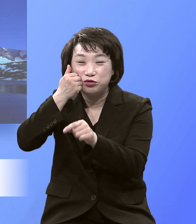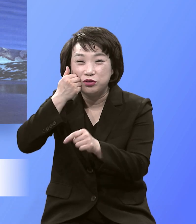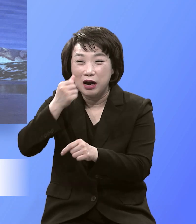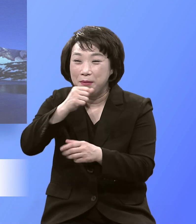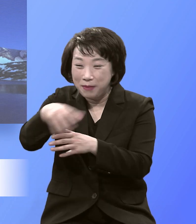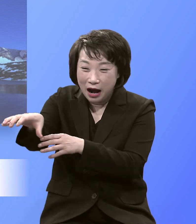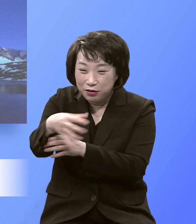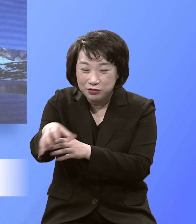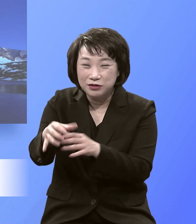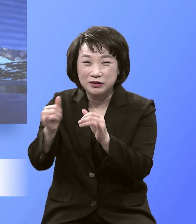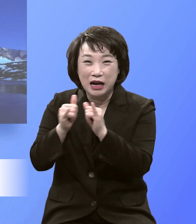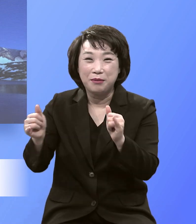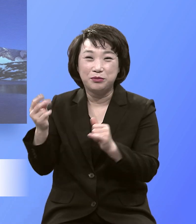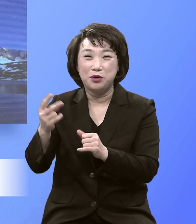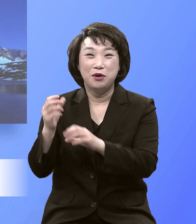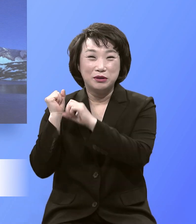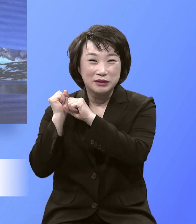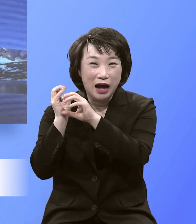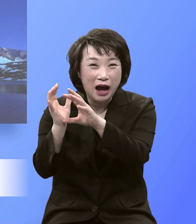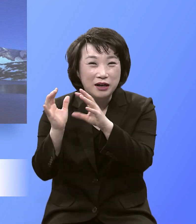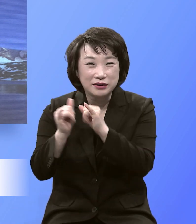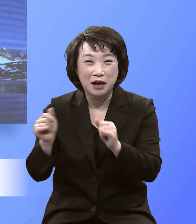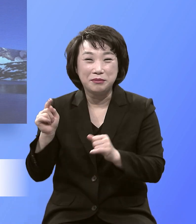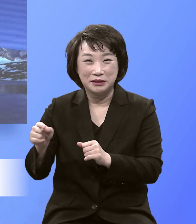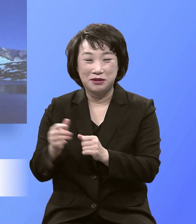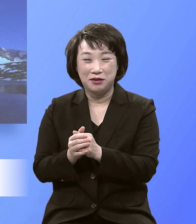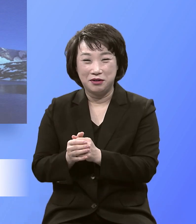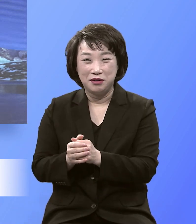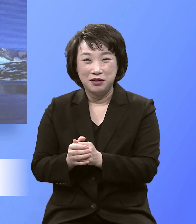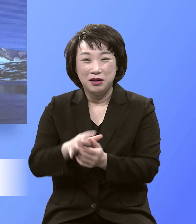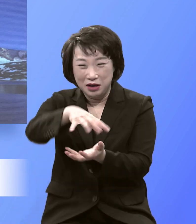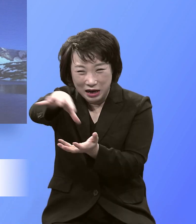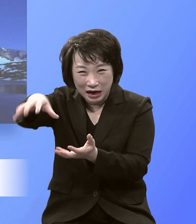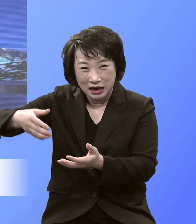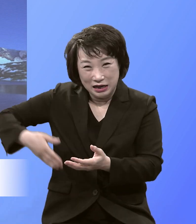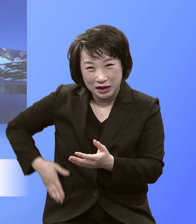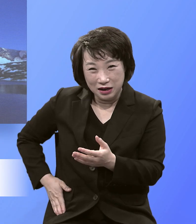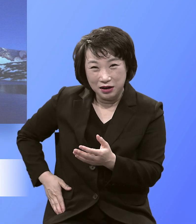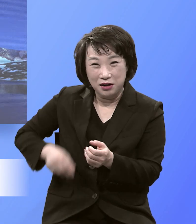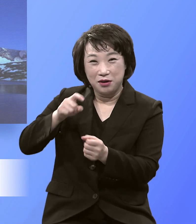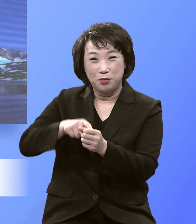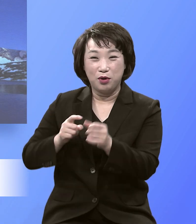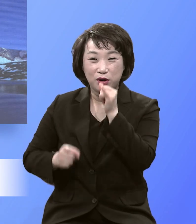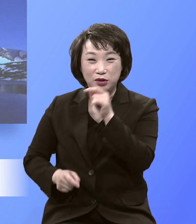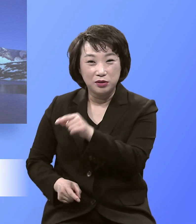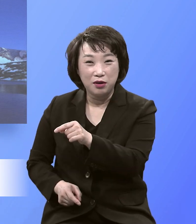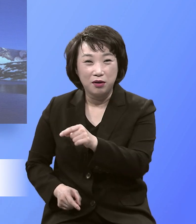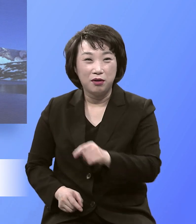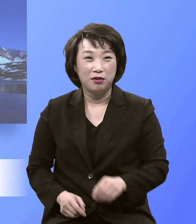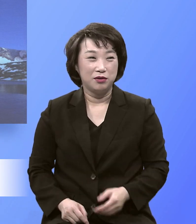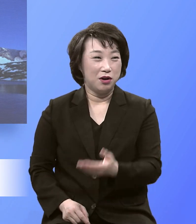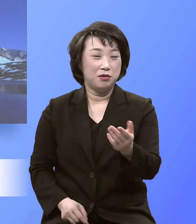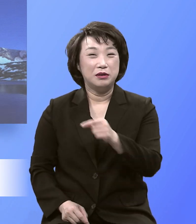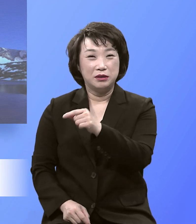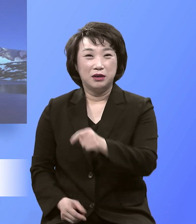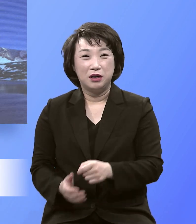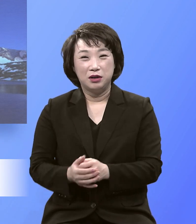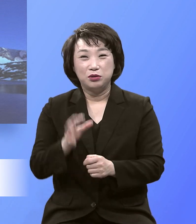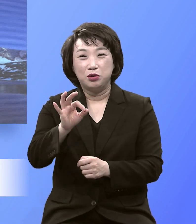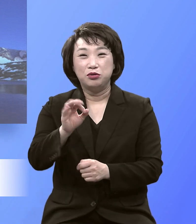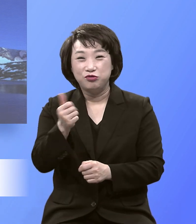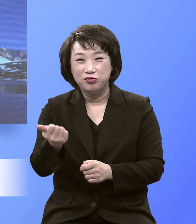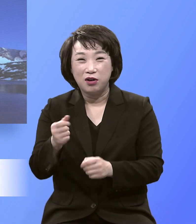그래서 어떻든 간에 한 푼이라도 걷어서 지 주머니에 넣으려고 노자 돈 못 써서 못